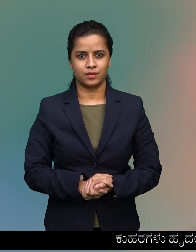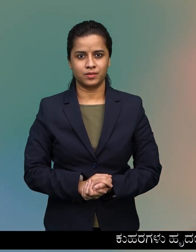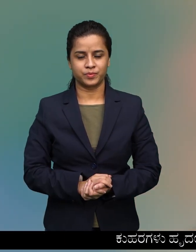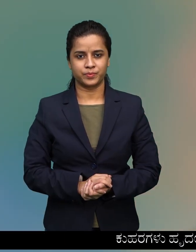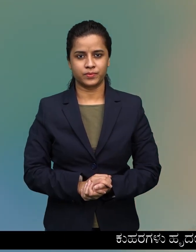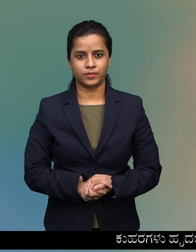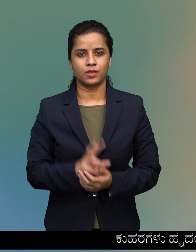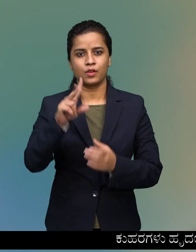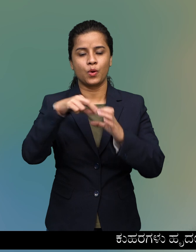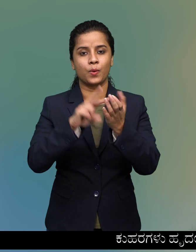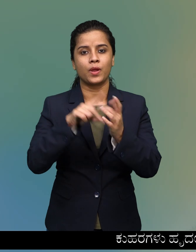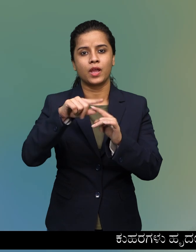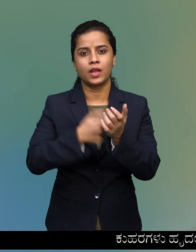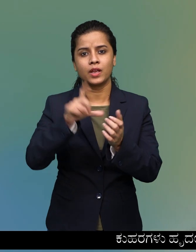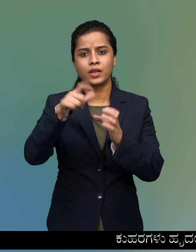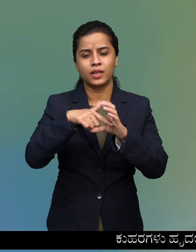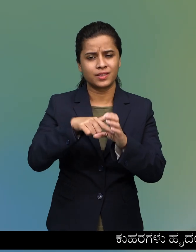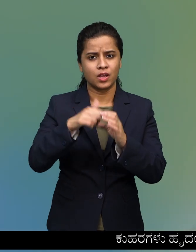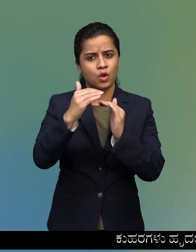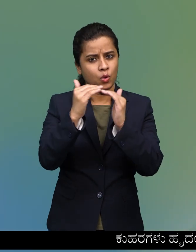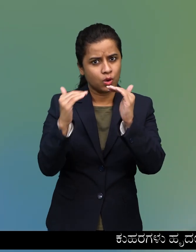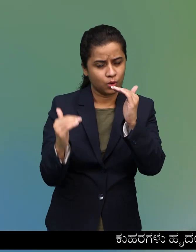ಕುಹರಗಳು ಹೃದಯದ ಕೆಳಗಿನ ಭಾಗವನ್ನು ರೂಪಿಸುತ್ತವೆ.